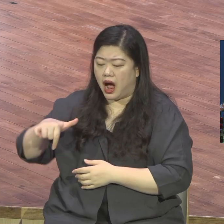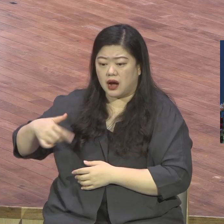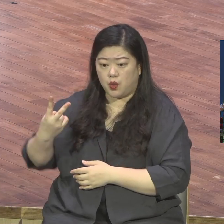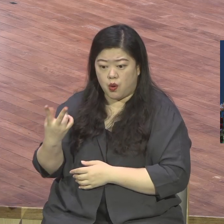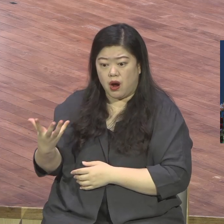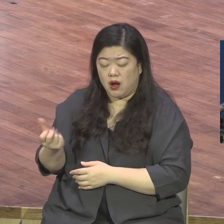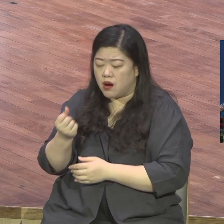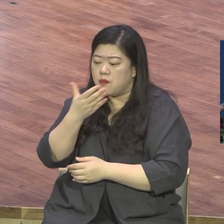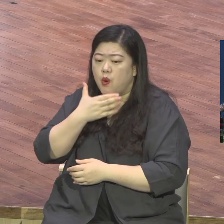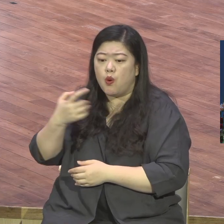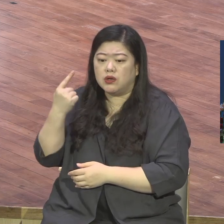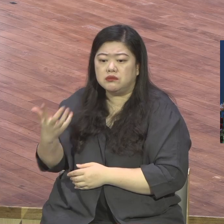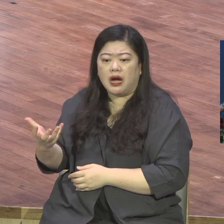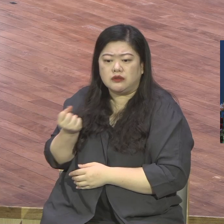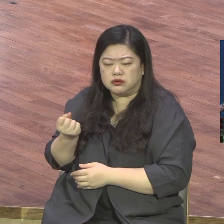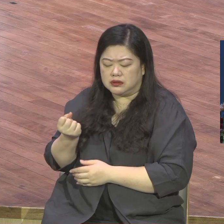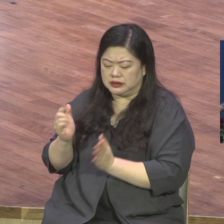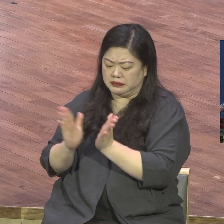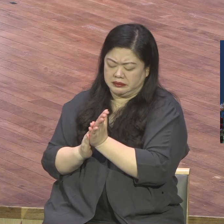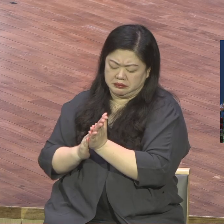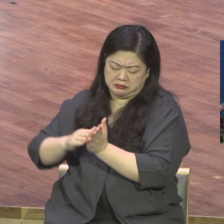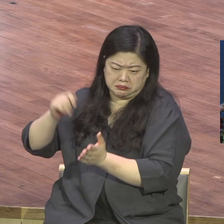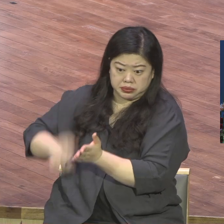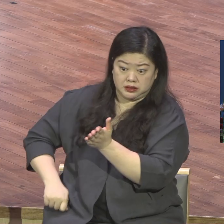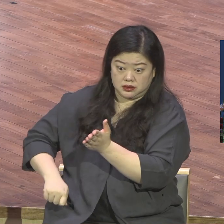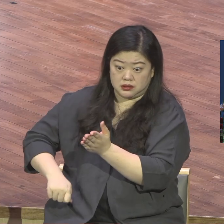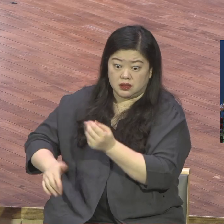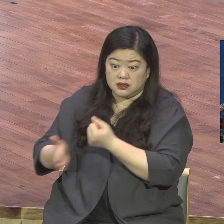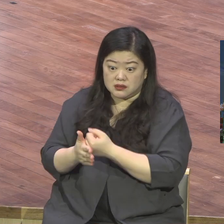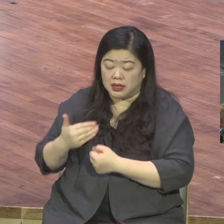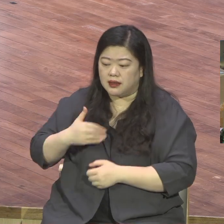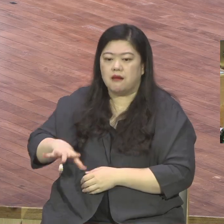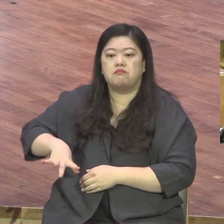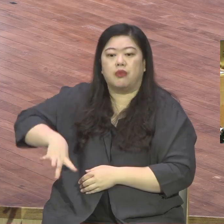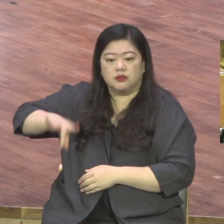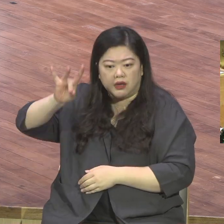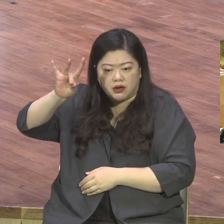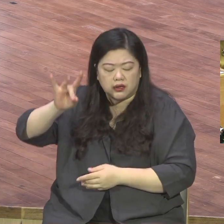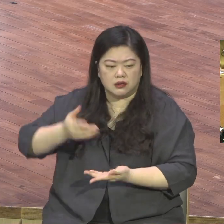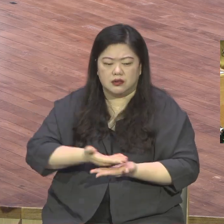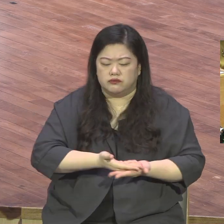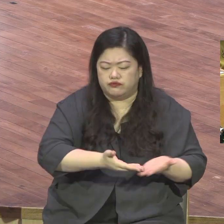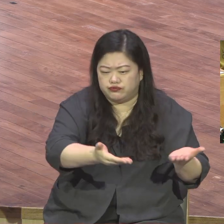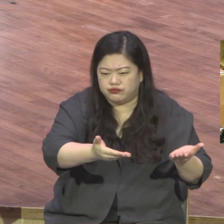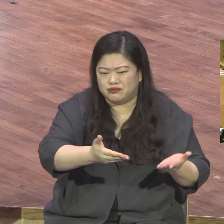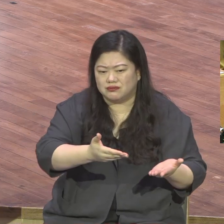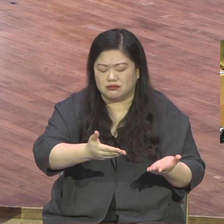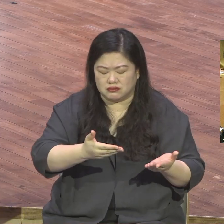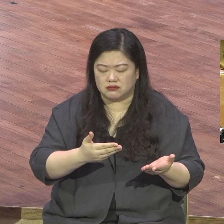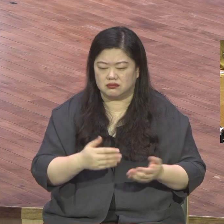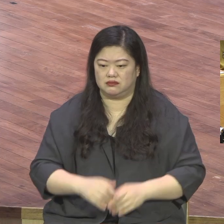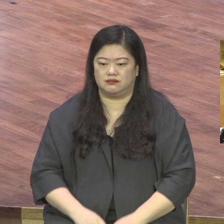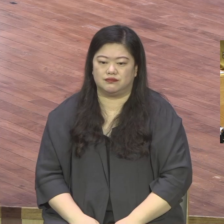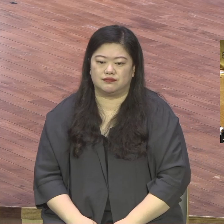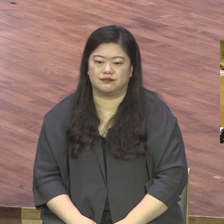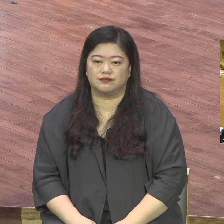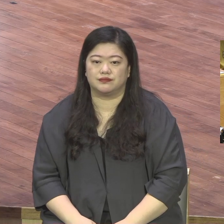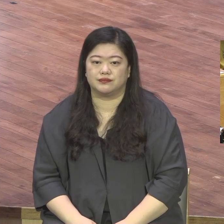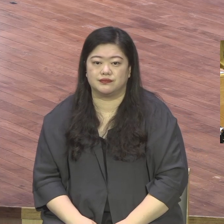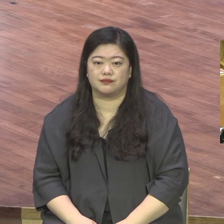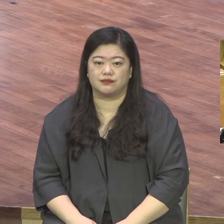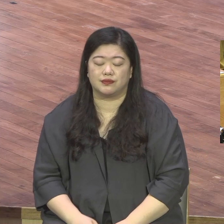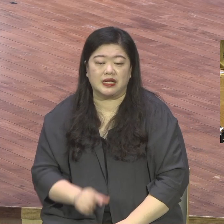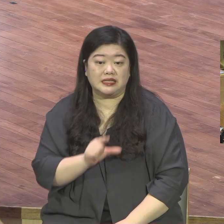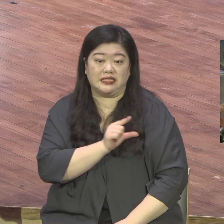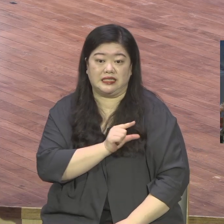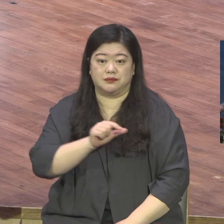먼저 찾아가고 먼저 사랑을 베풀고 먼저 시작하고. 세계적인 조직신학자 웬 그루뎀이라는 분이 있습니다.